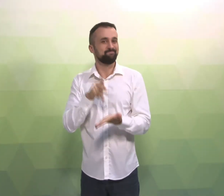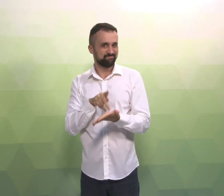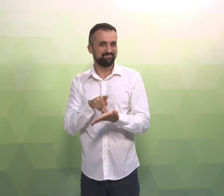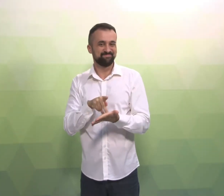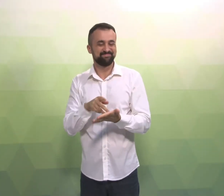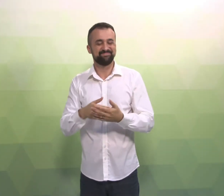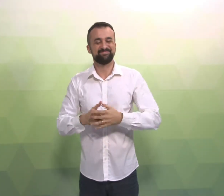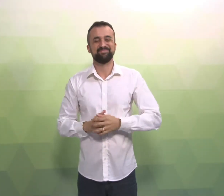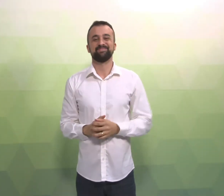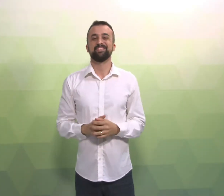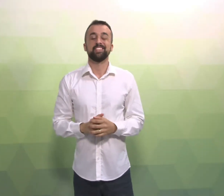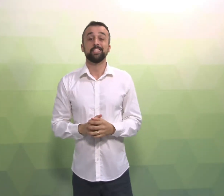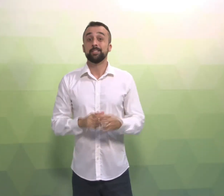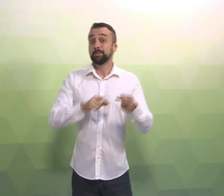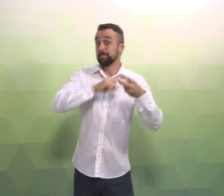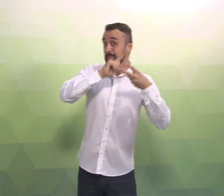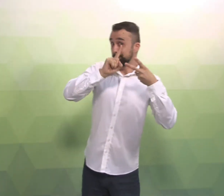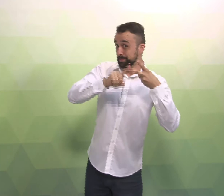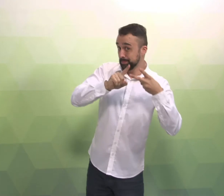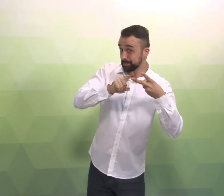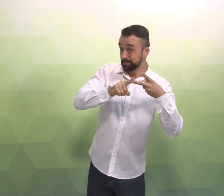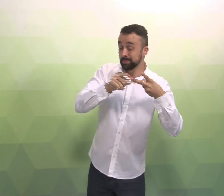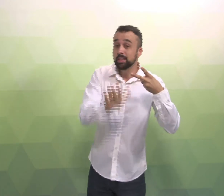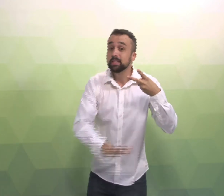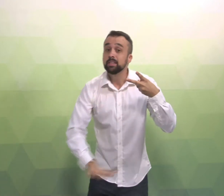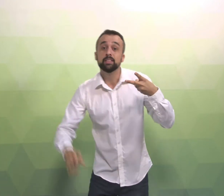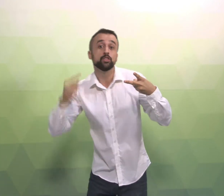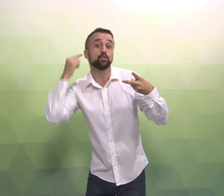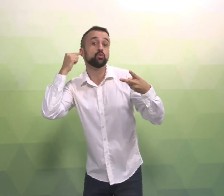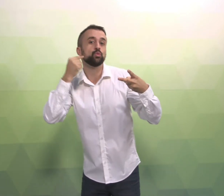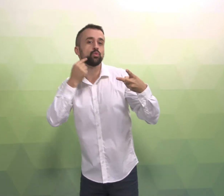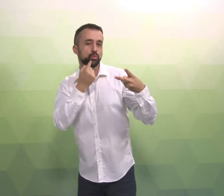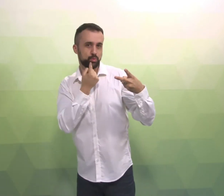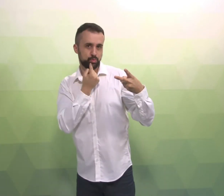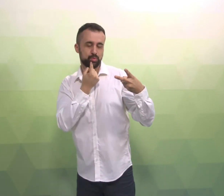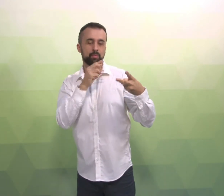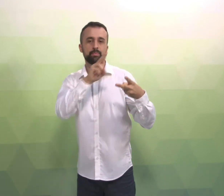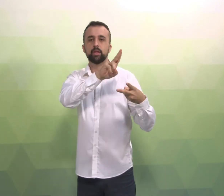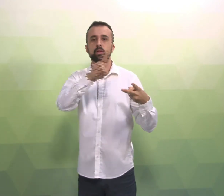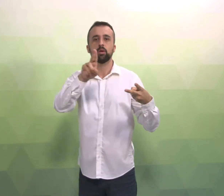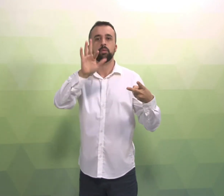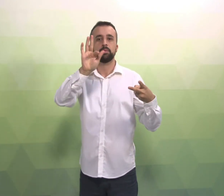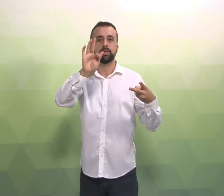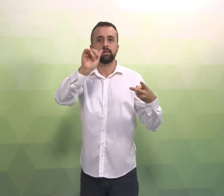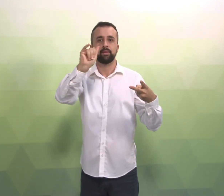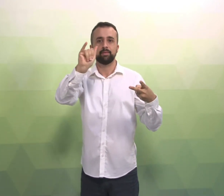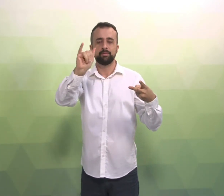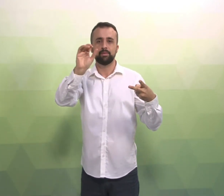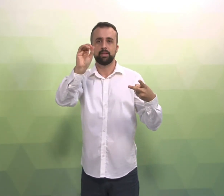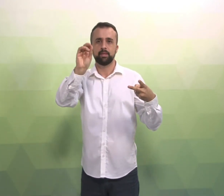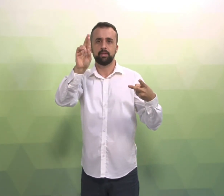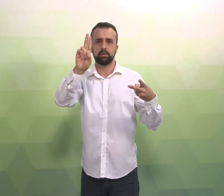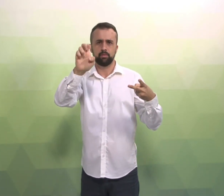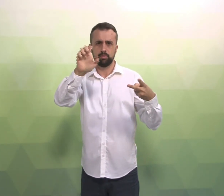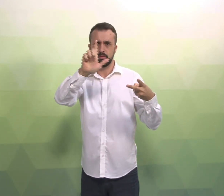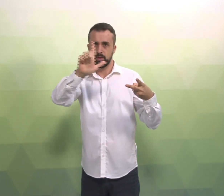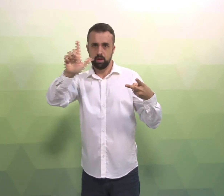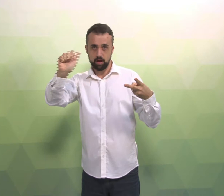Linda, não é mesmo? Agora, uma criança surda, cujo nome é Fiorella,